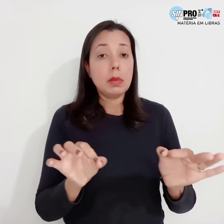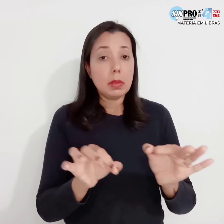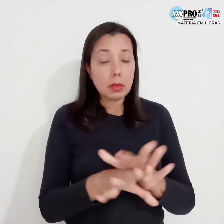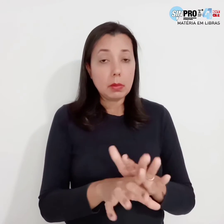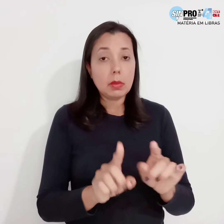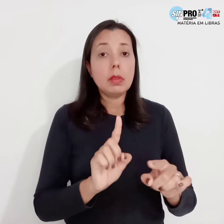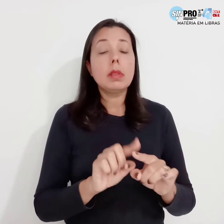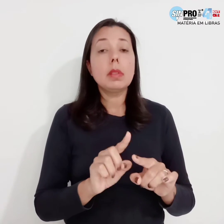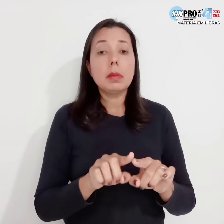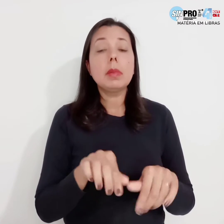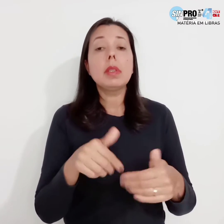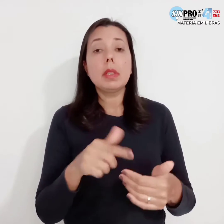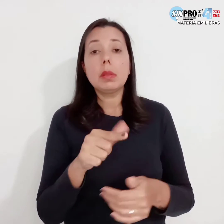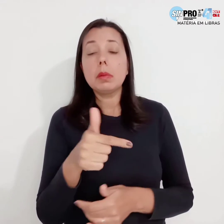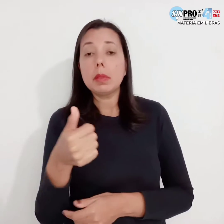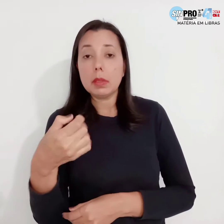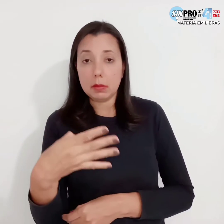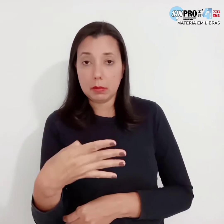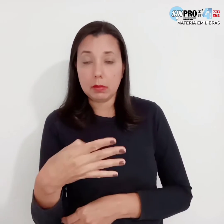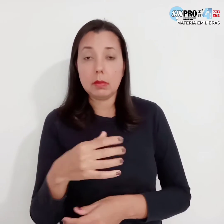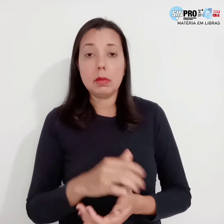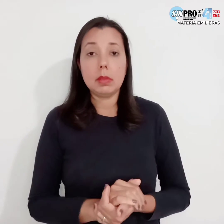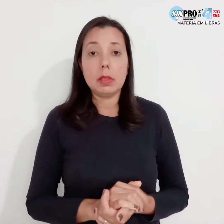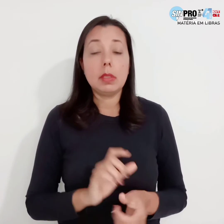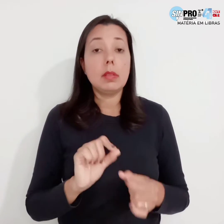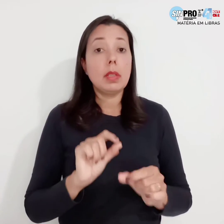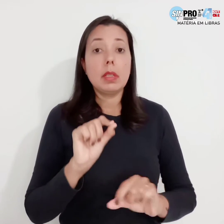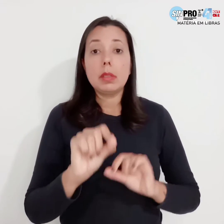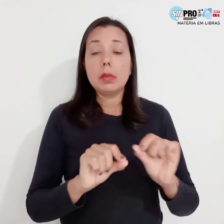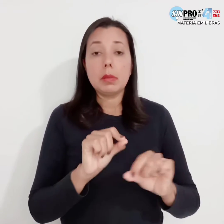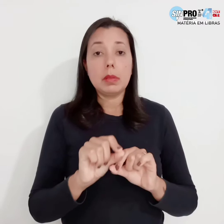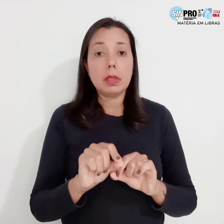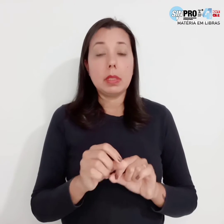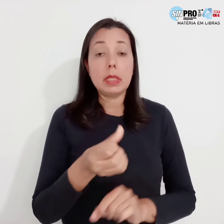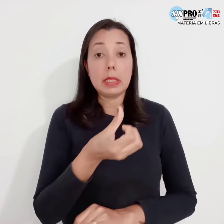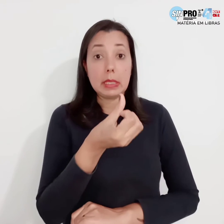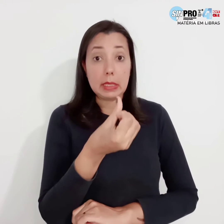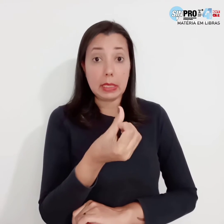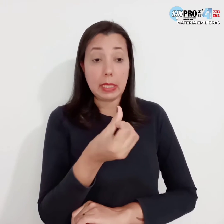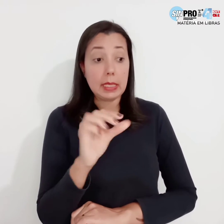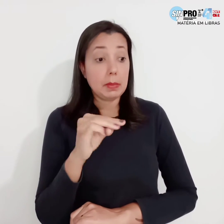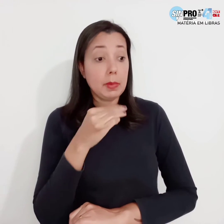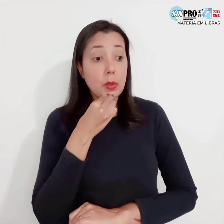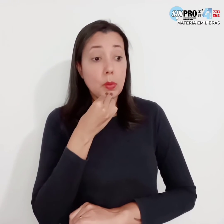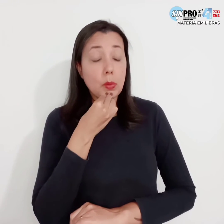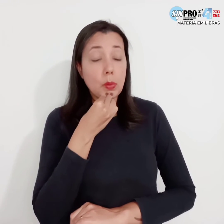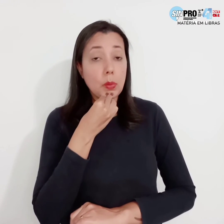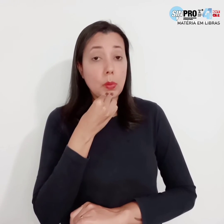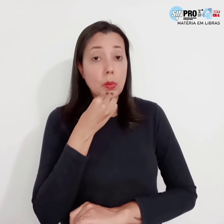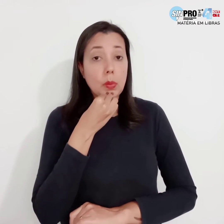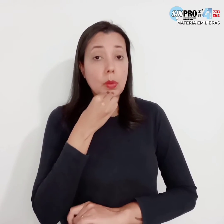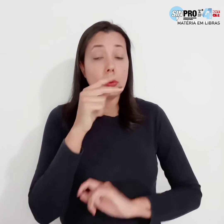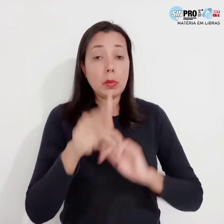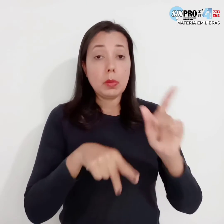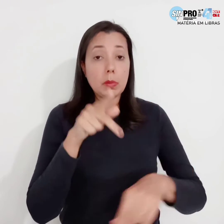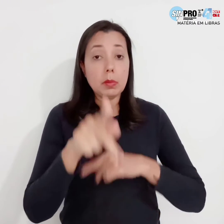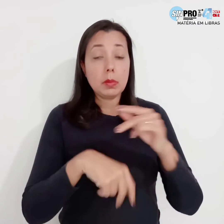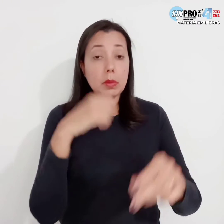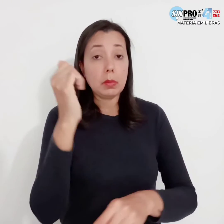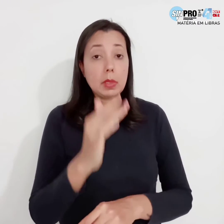em 2014 fez com que 6 milhões de brasileiros